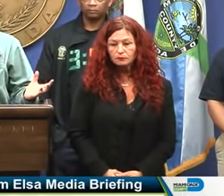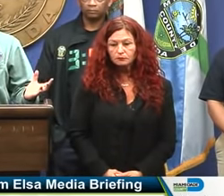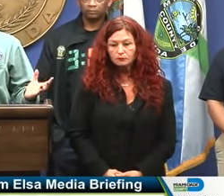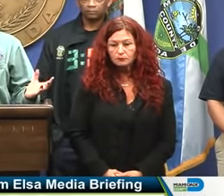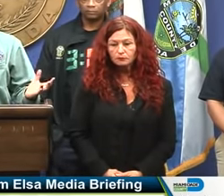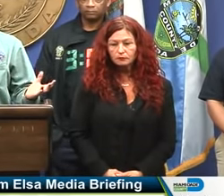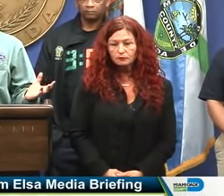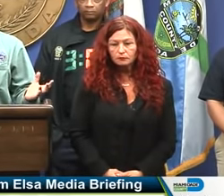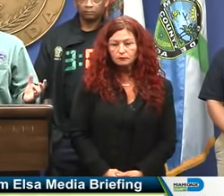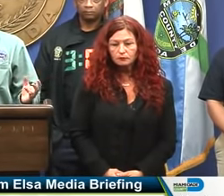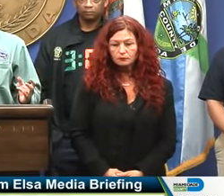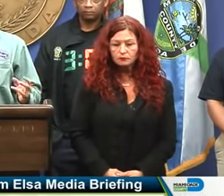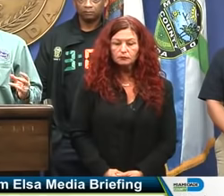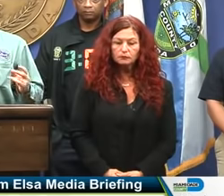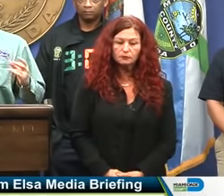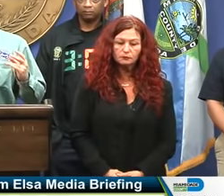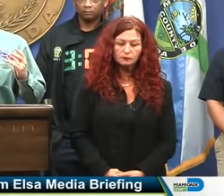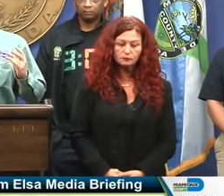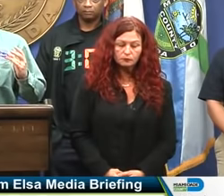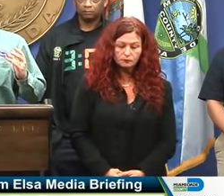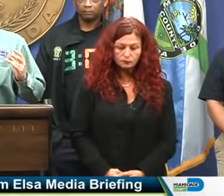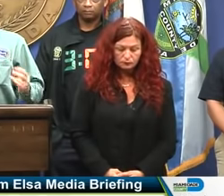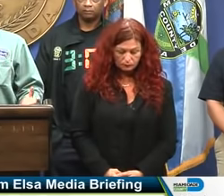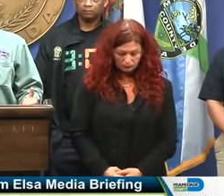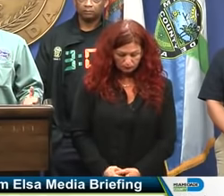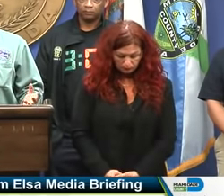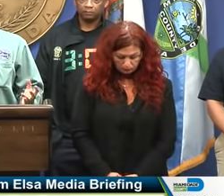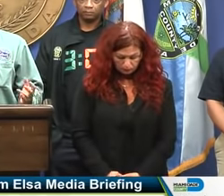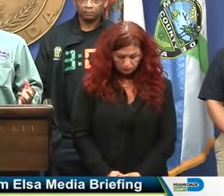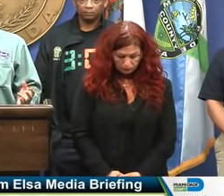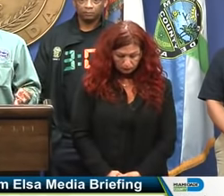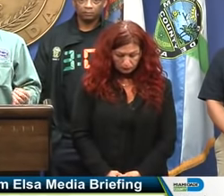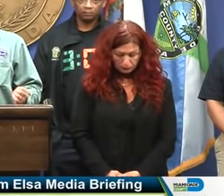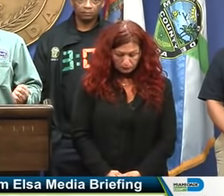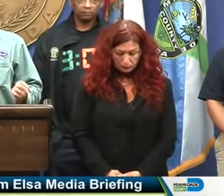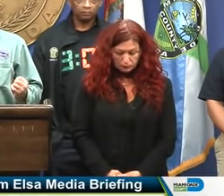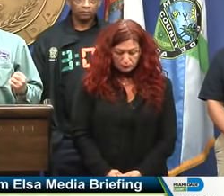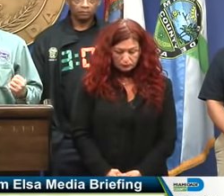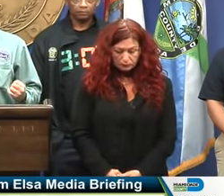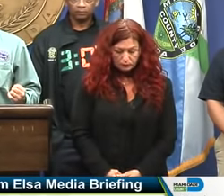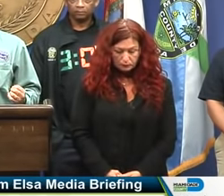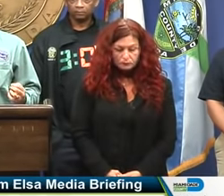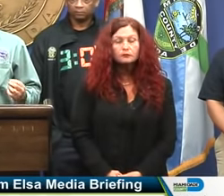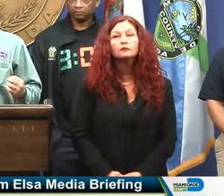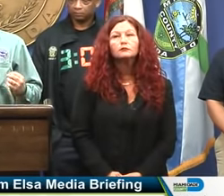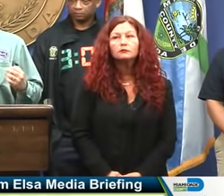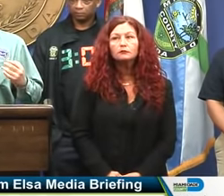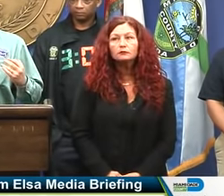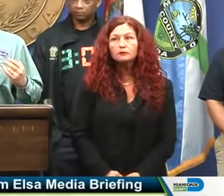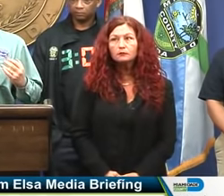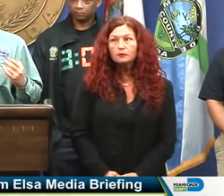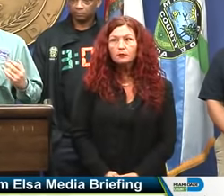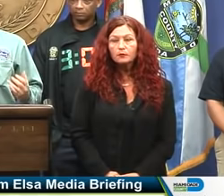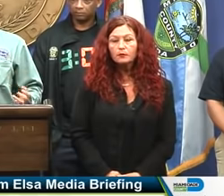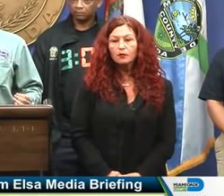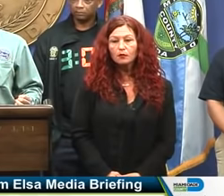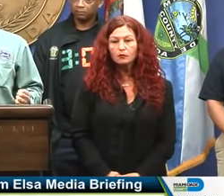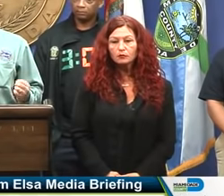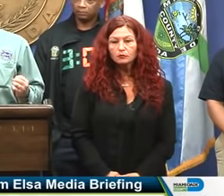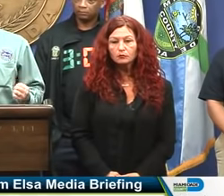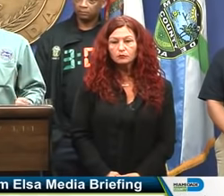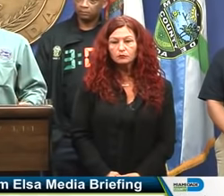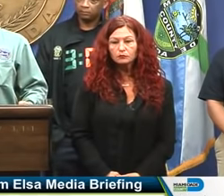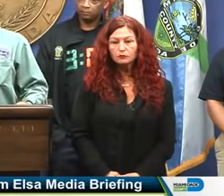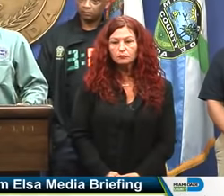oeste de la Florida. Aquí en el sureste de la Florida vamos a experimentar vientos fuertes